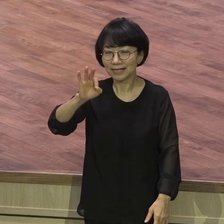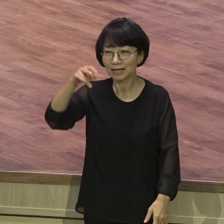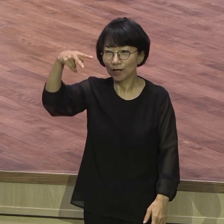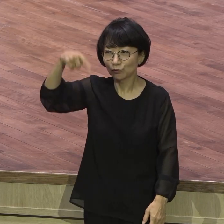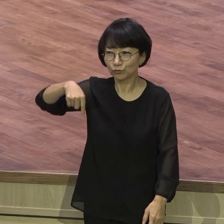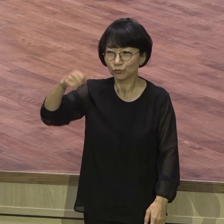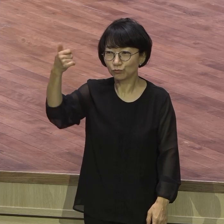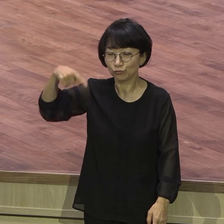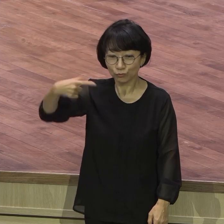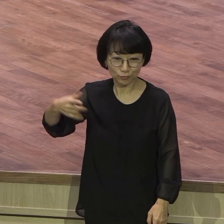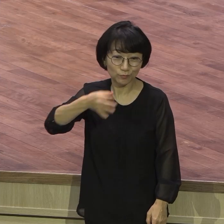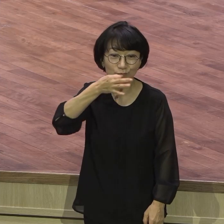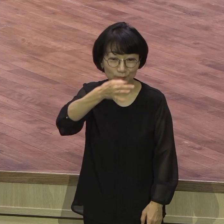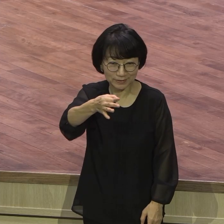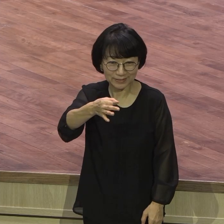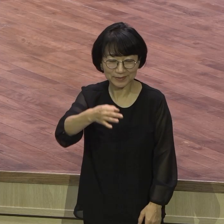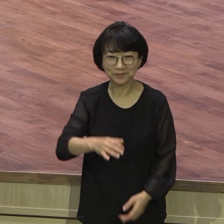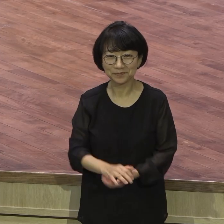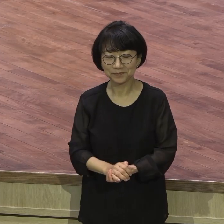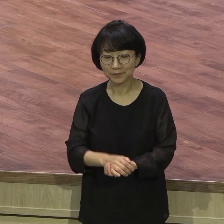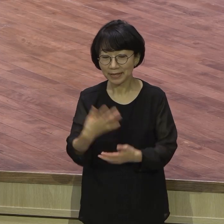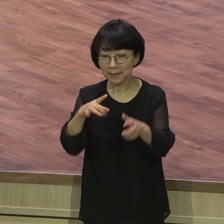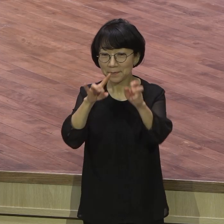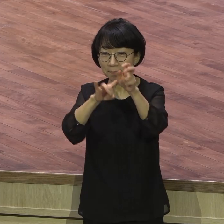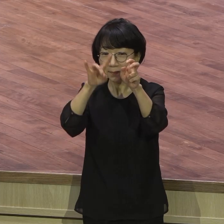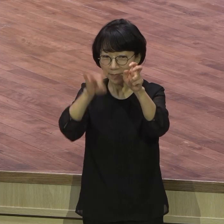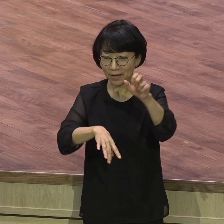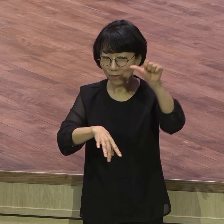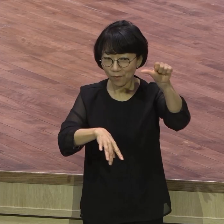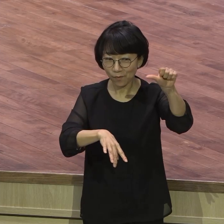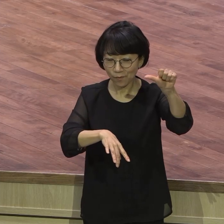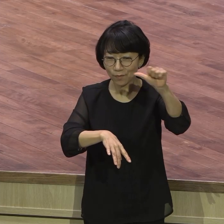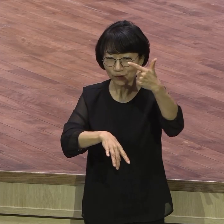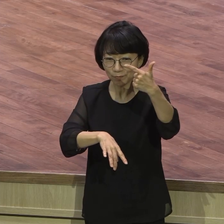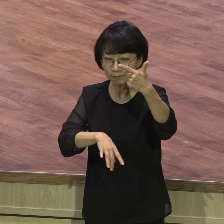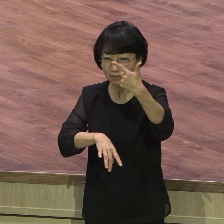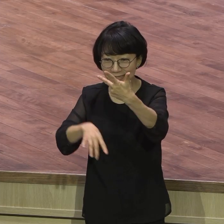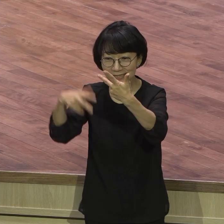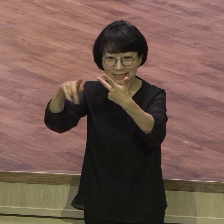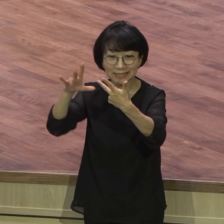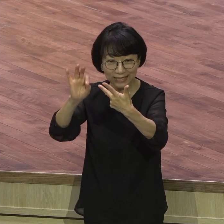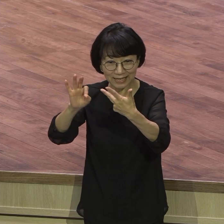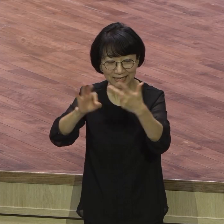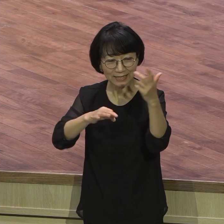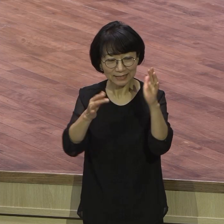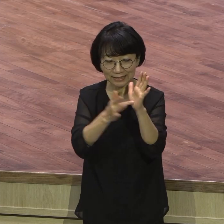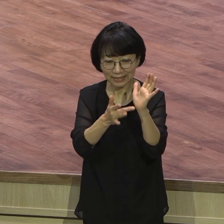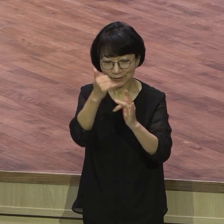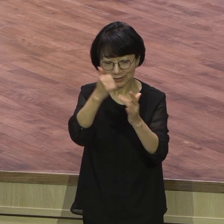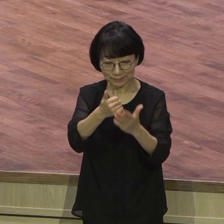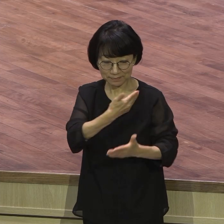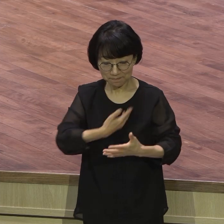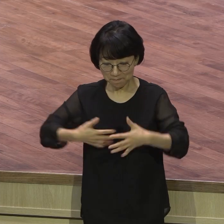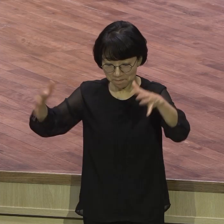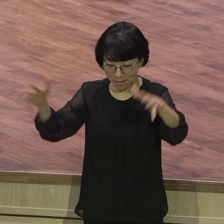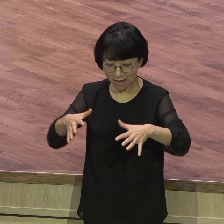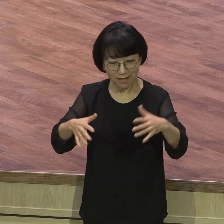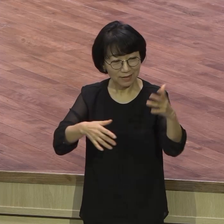살펴보고 있는데 예수님께서 마태봉 5장부터 7장까지 걸쳐 말씀하셨던 산상순의 핵심은